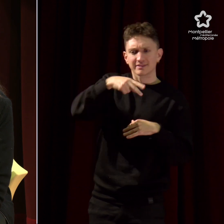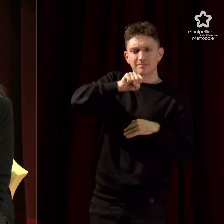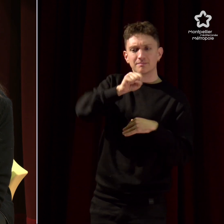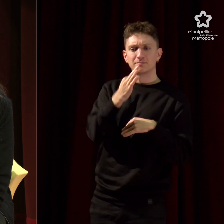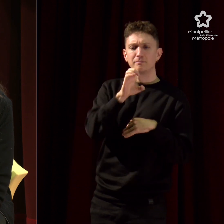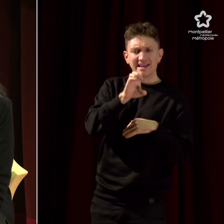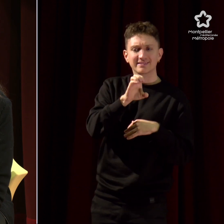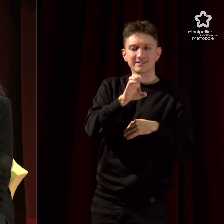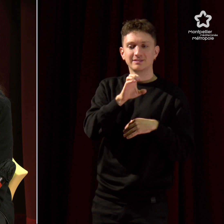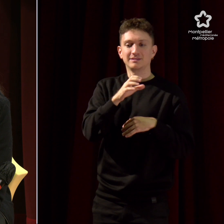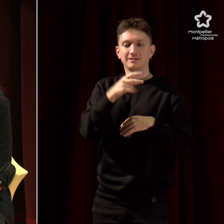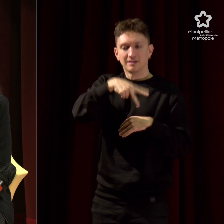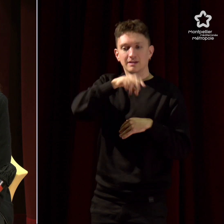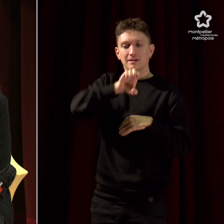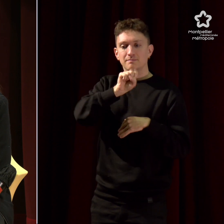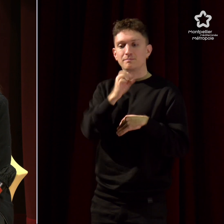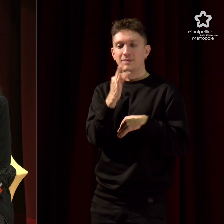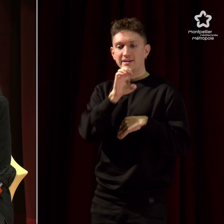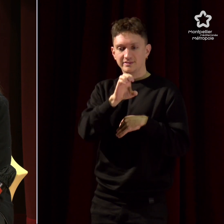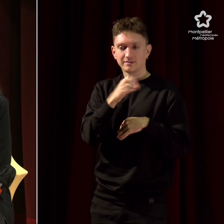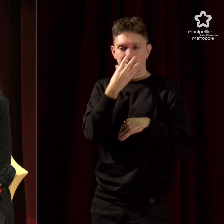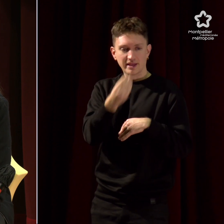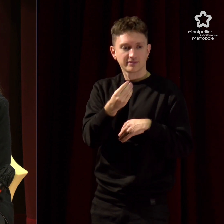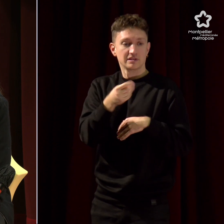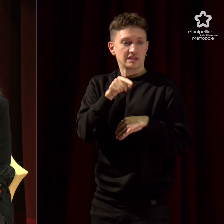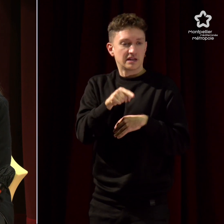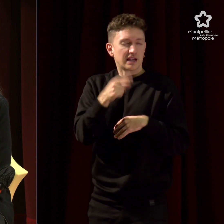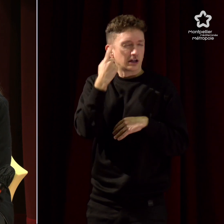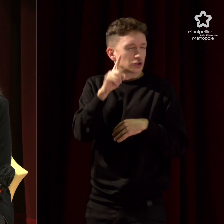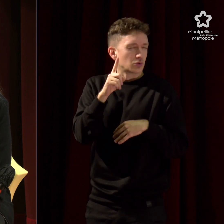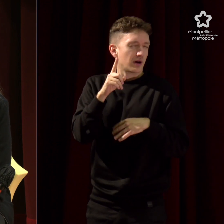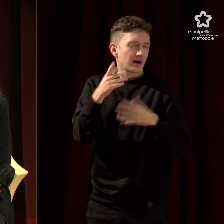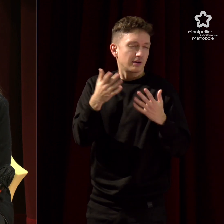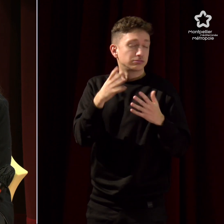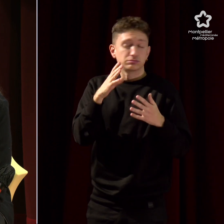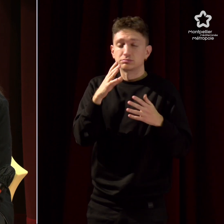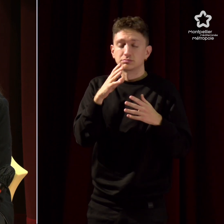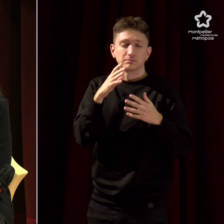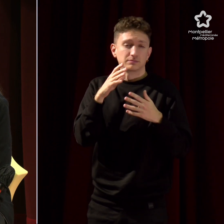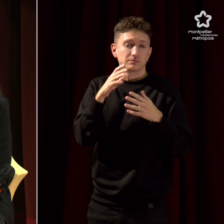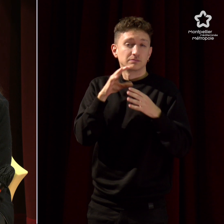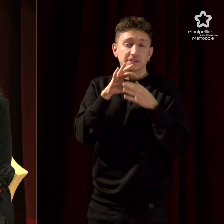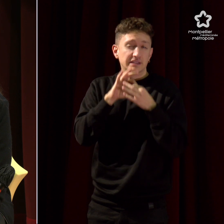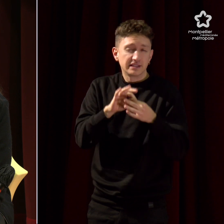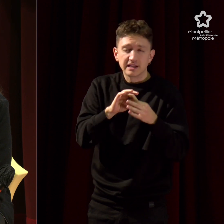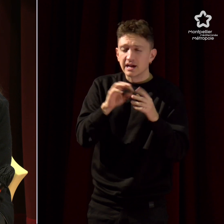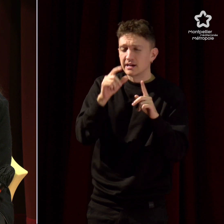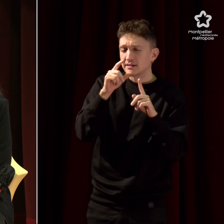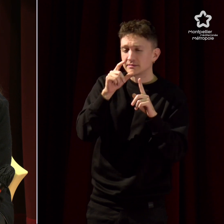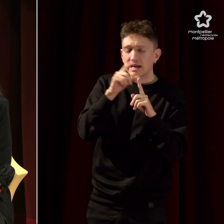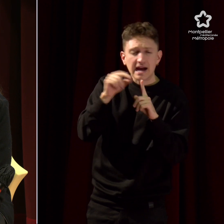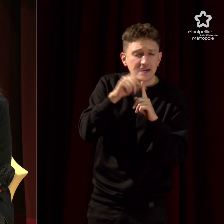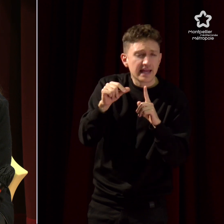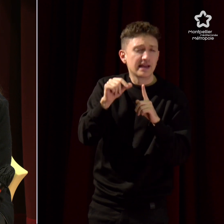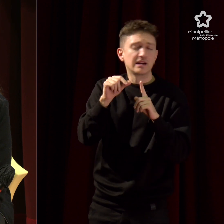H25 ou je ne sais quoi, CCR5, voilà, a permis justement, la peste